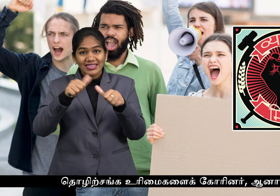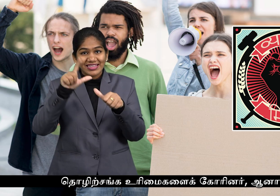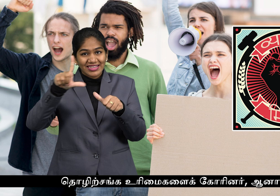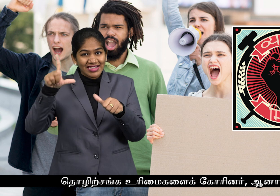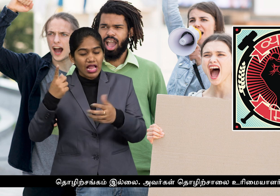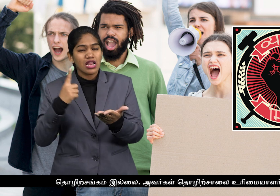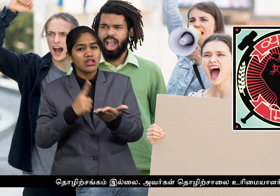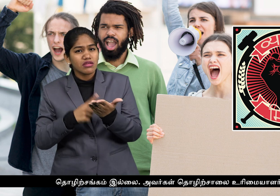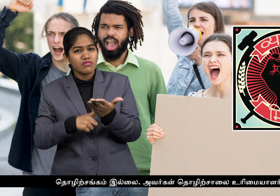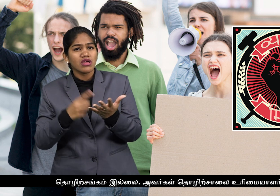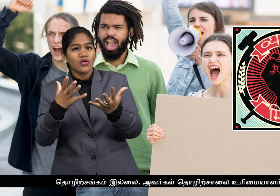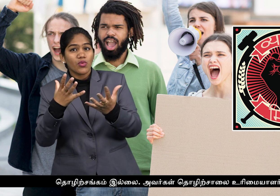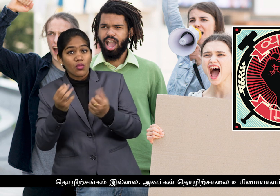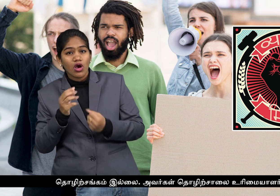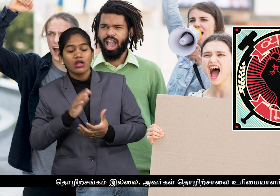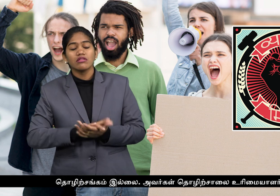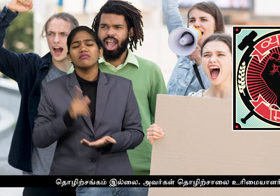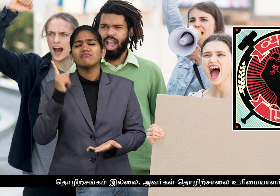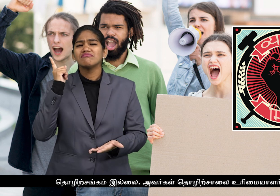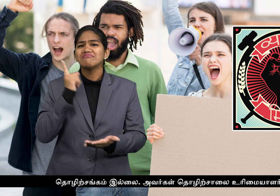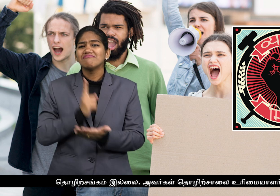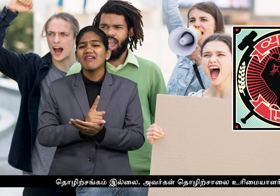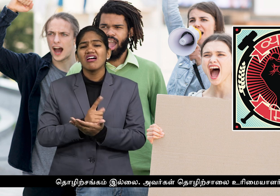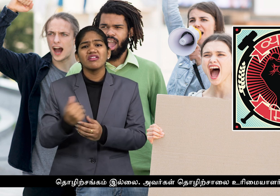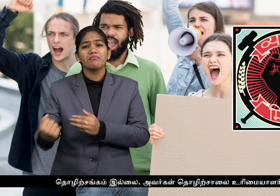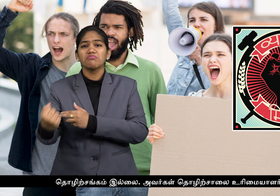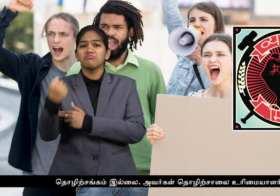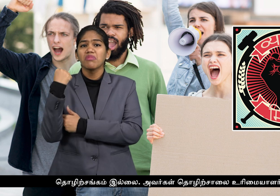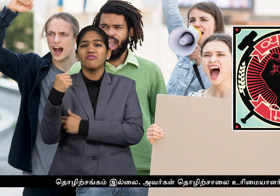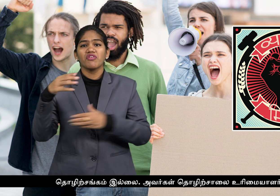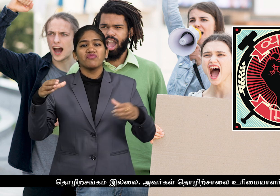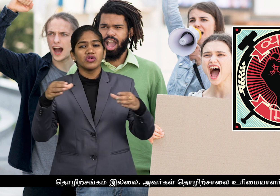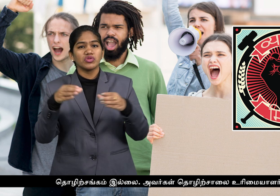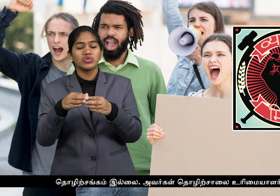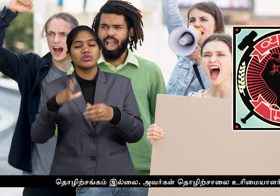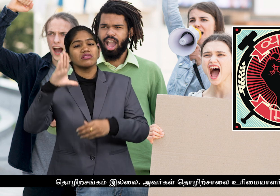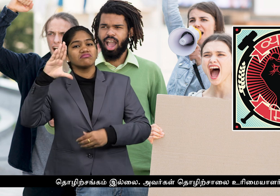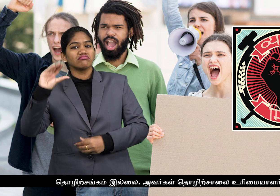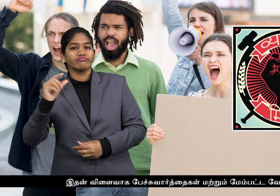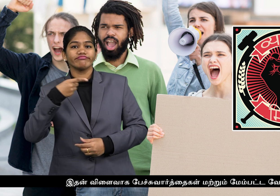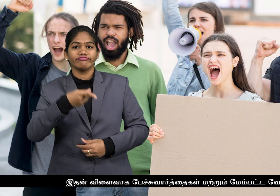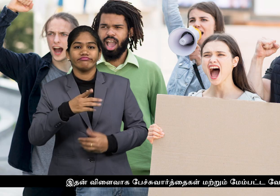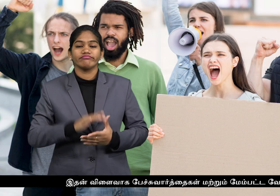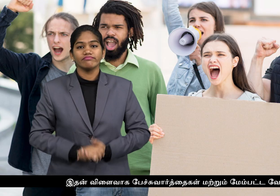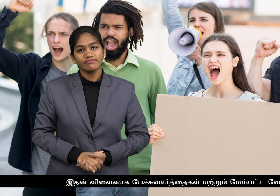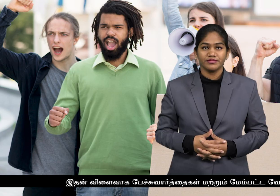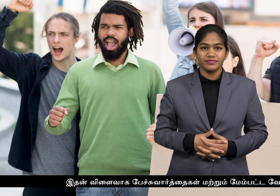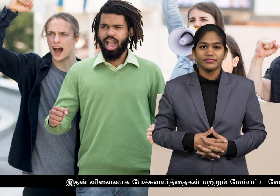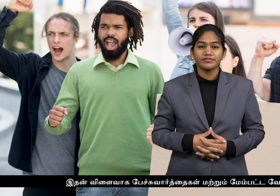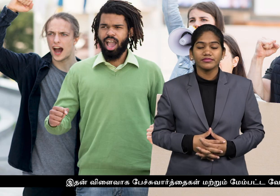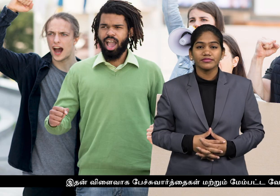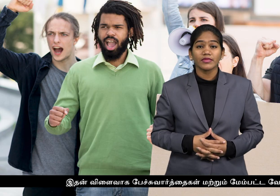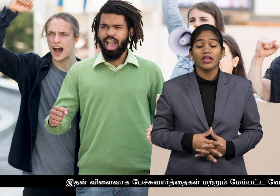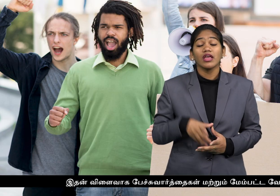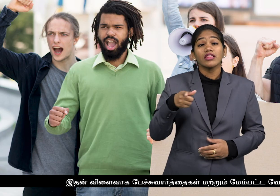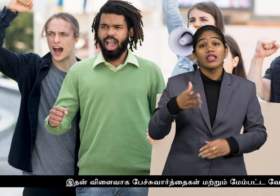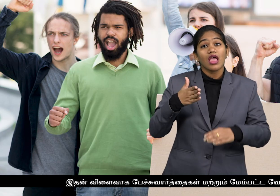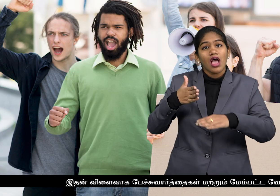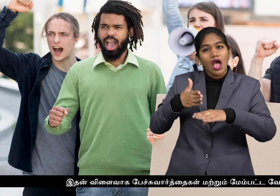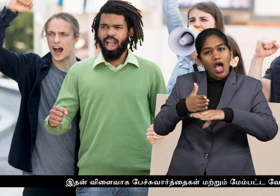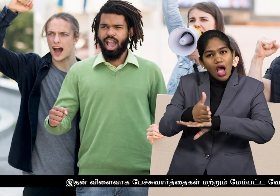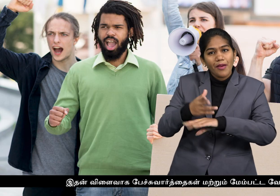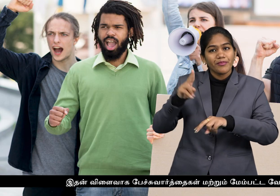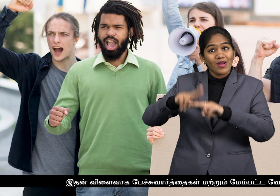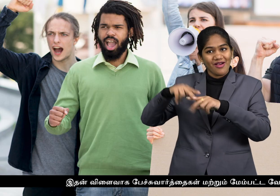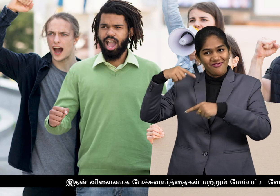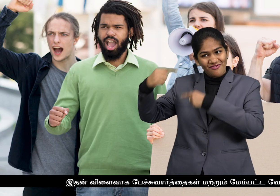சக்திவாய்ந்த தொழிற்சங்கம் இல்லை. அவர்கள் தொழிற்சாலை உரிமையாளர்களை அச்சுறுத்தினர். இதன் விளைவாக